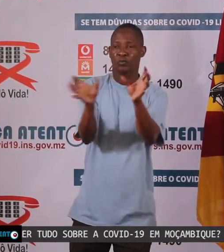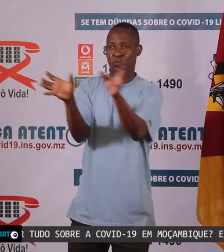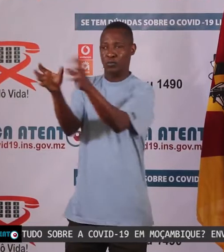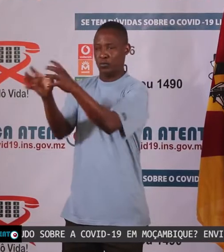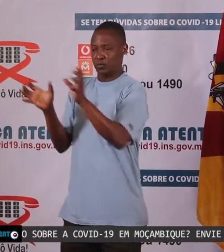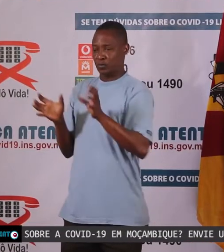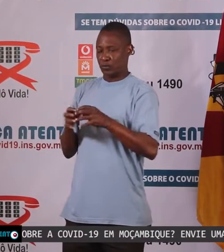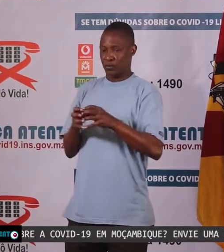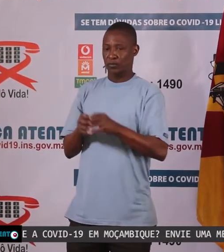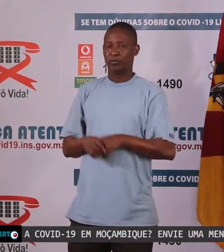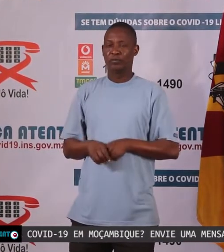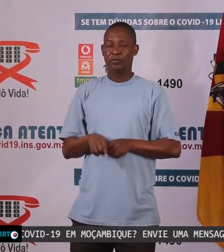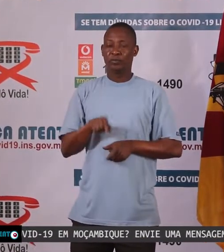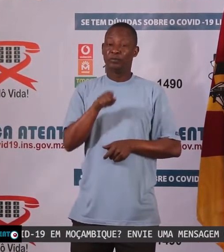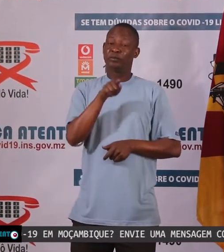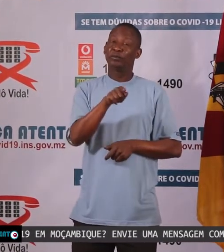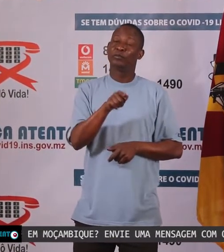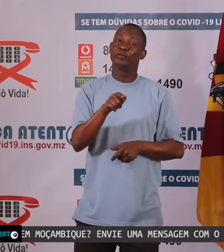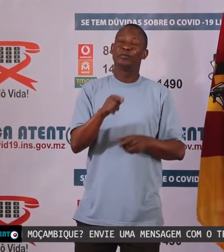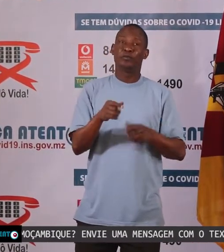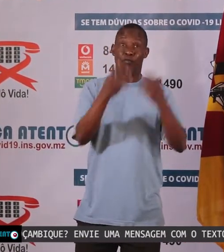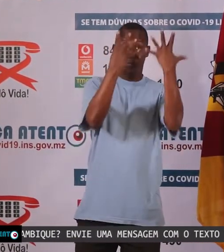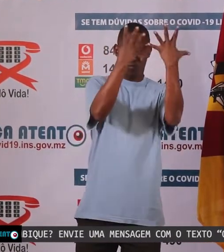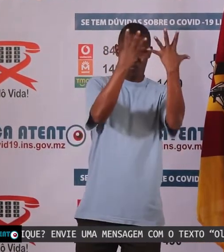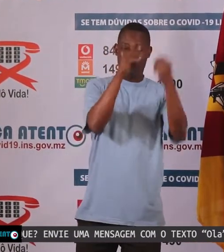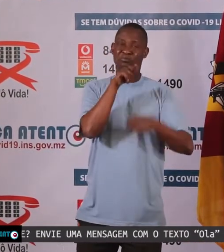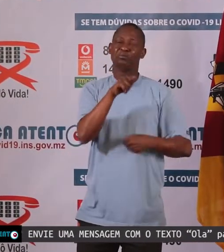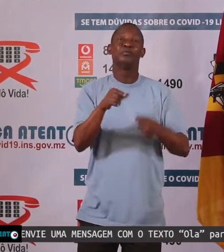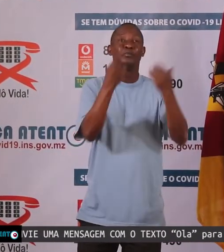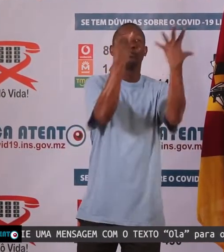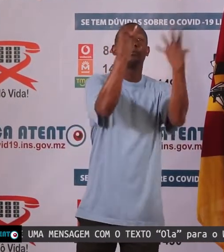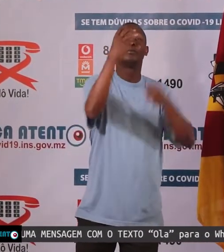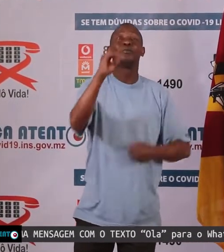casos, portanto 60%, são do sexo feminino,